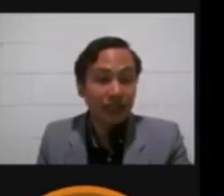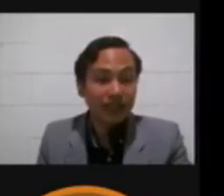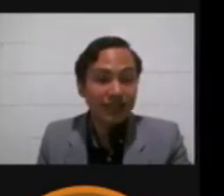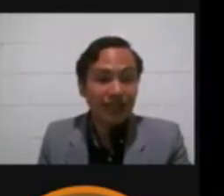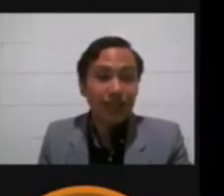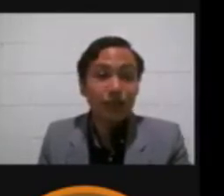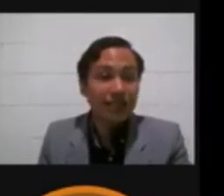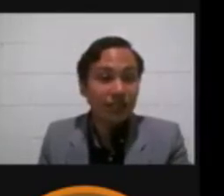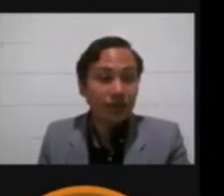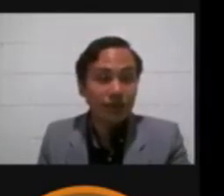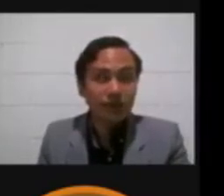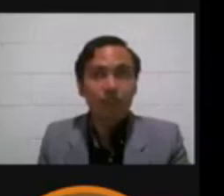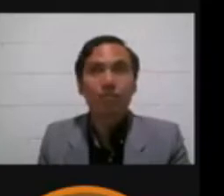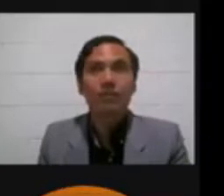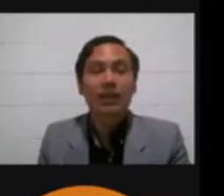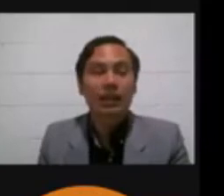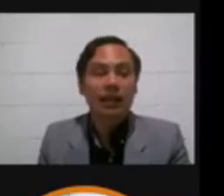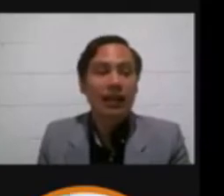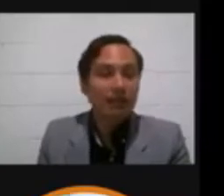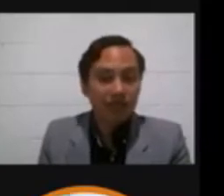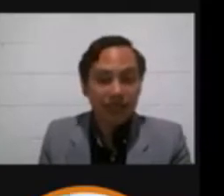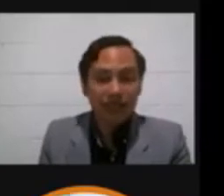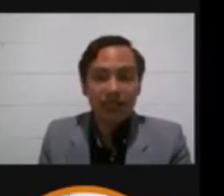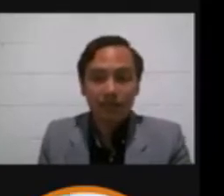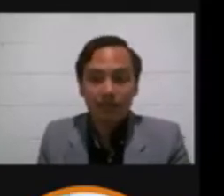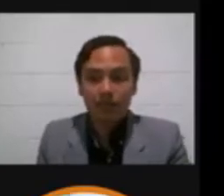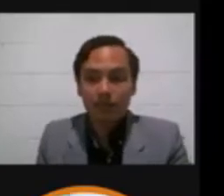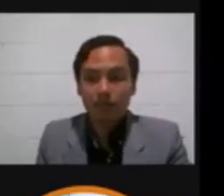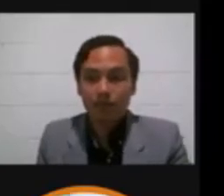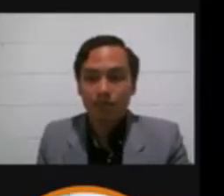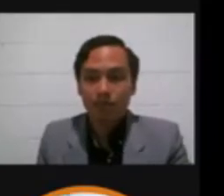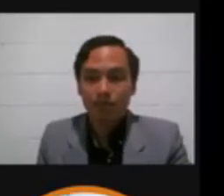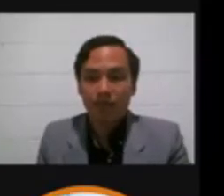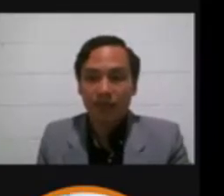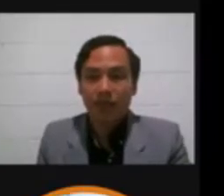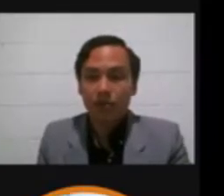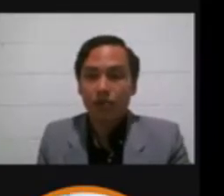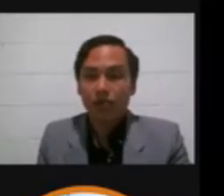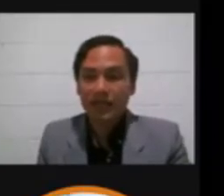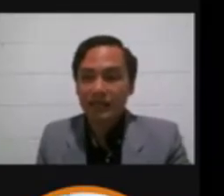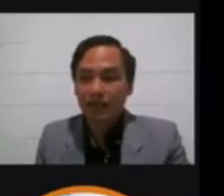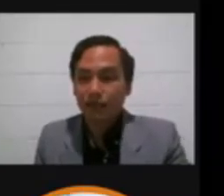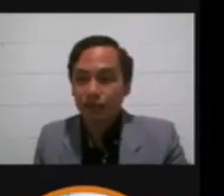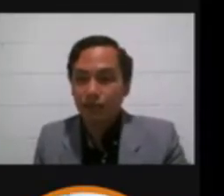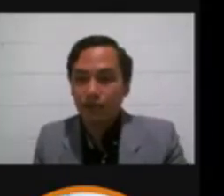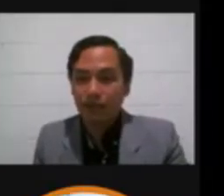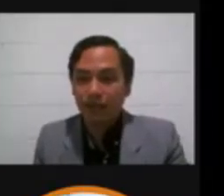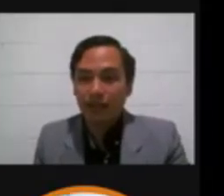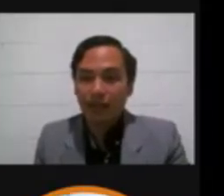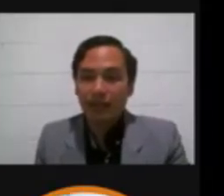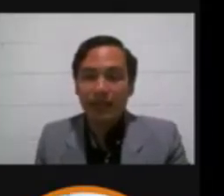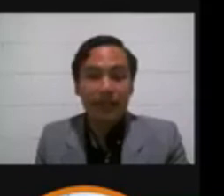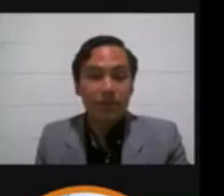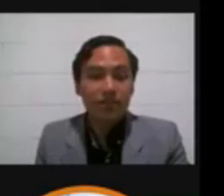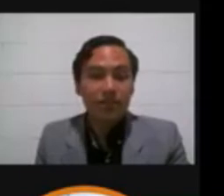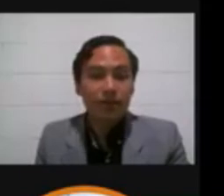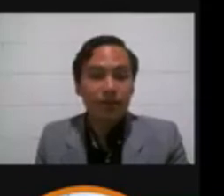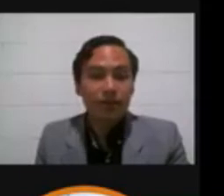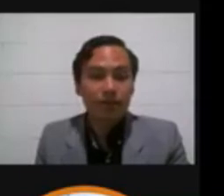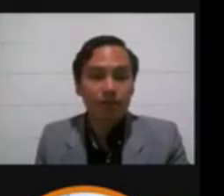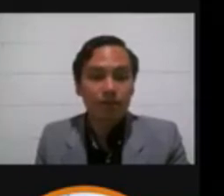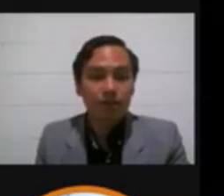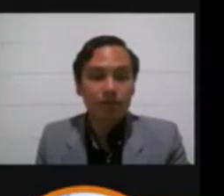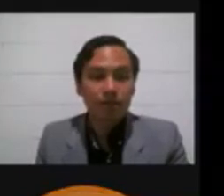otro derecho es a la educación, a la vivienda, a un hombre a salud y a la